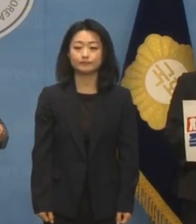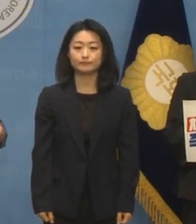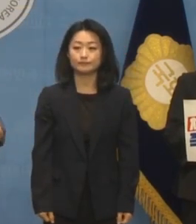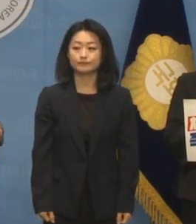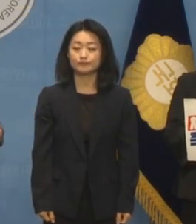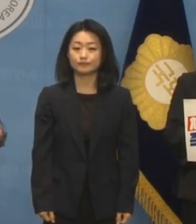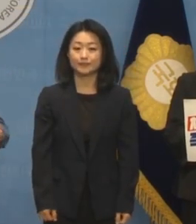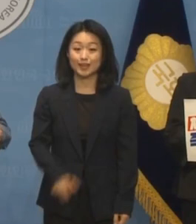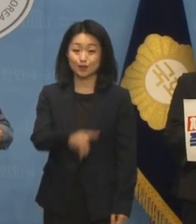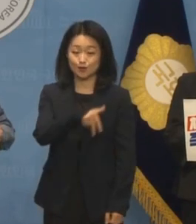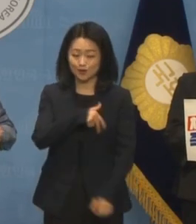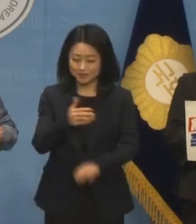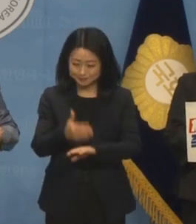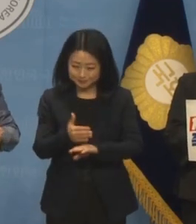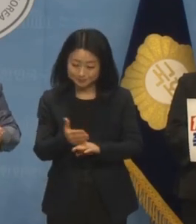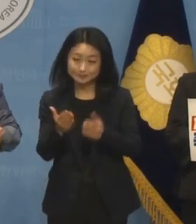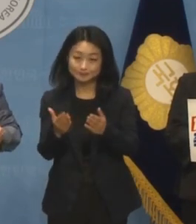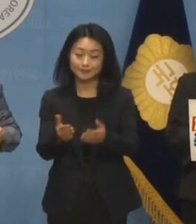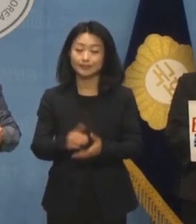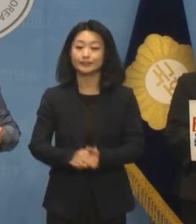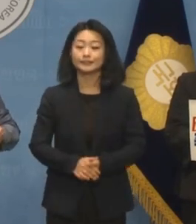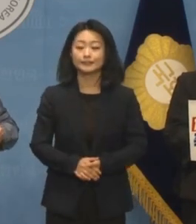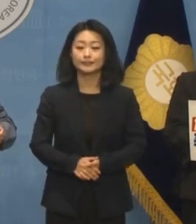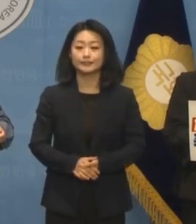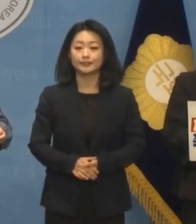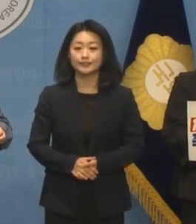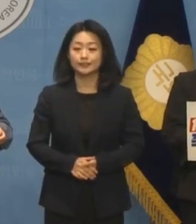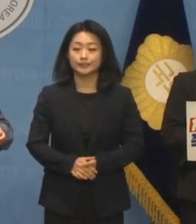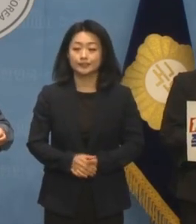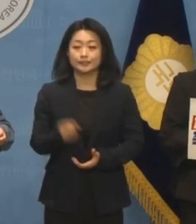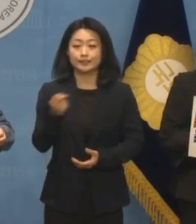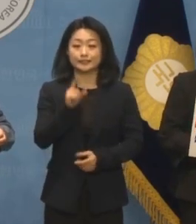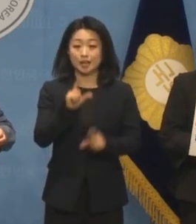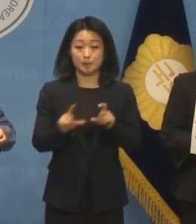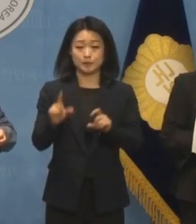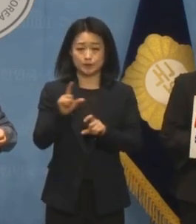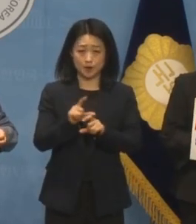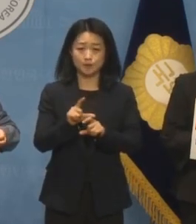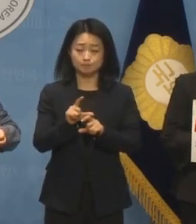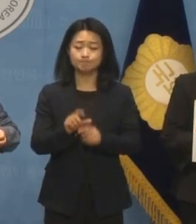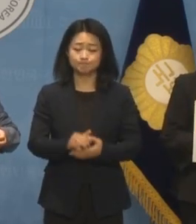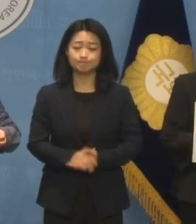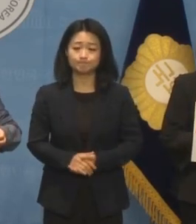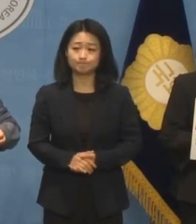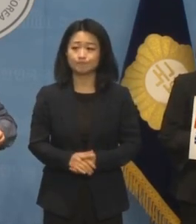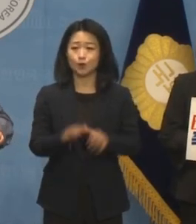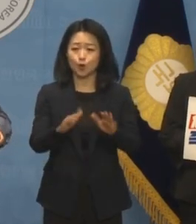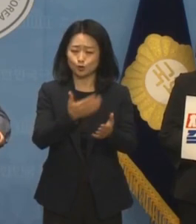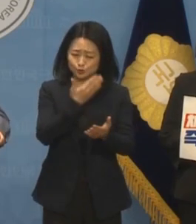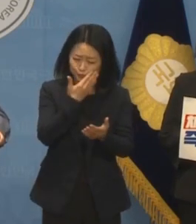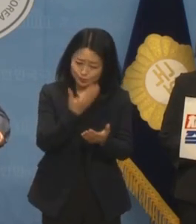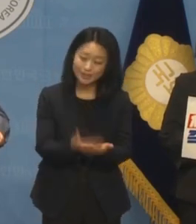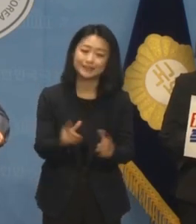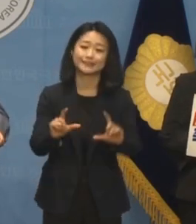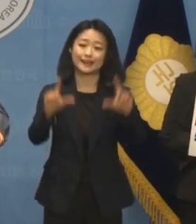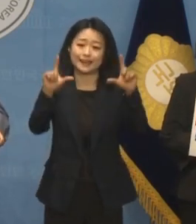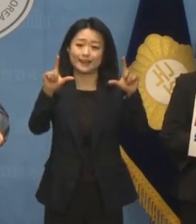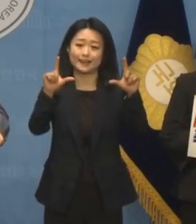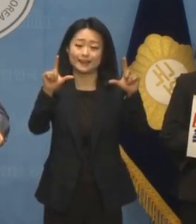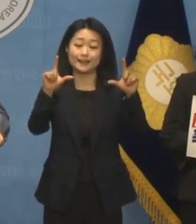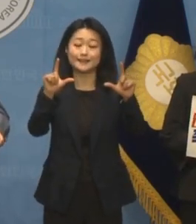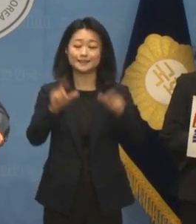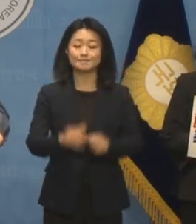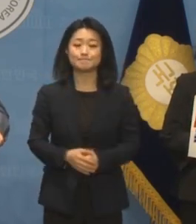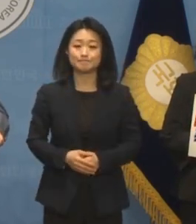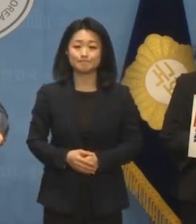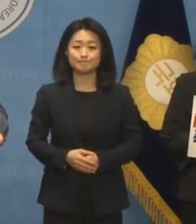예, 강득권님 감사합니다. 다시 한번 저희들 계속 오늘 너무 중요한 날이기 때문에